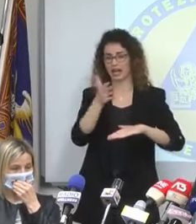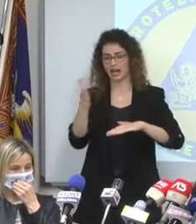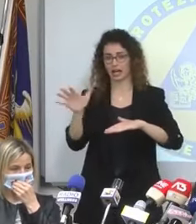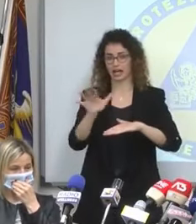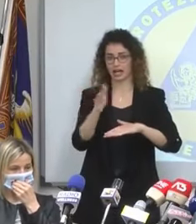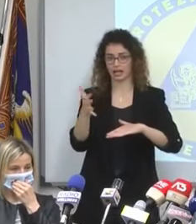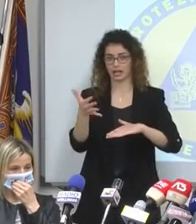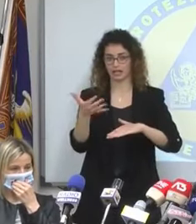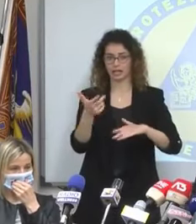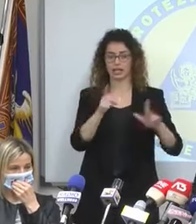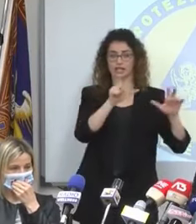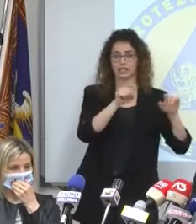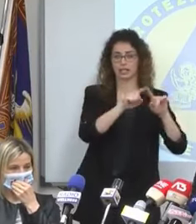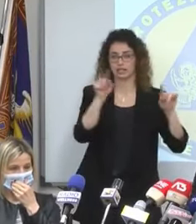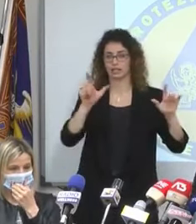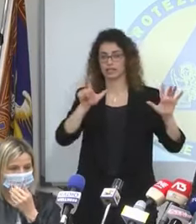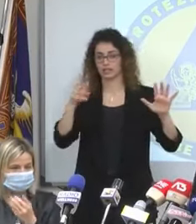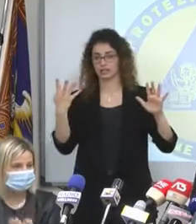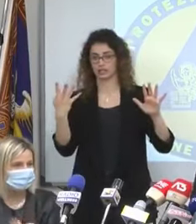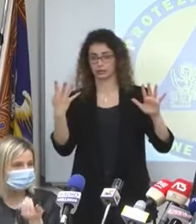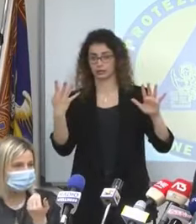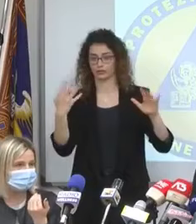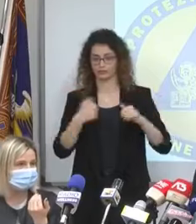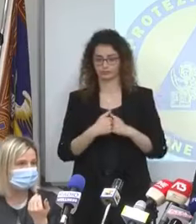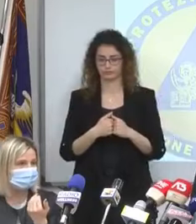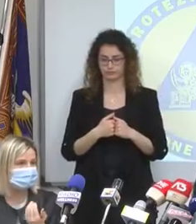dei 10 anni di nascita dei 70 e 79.